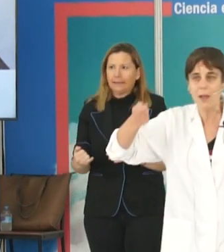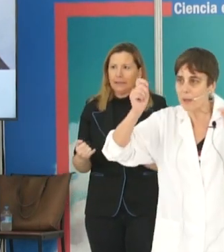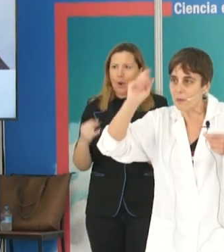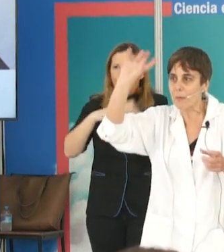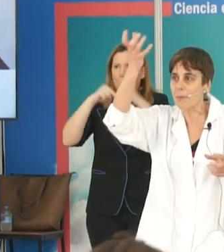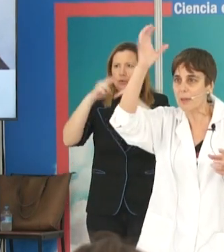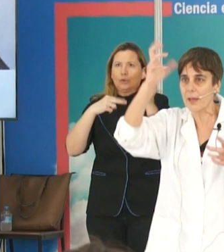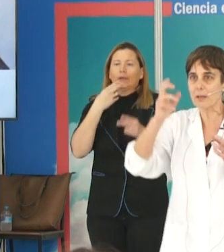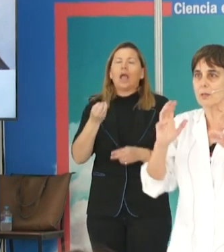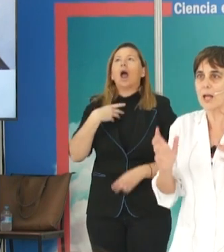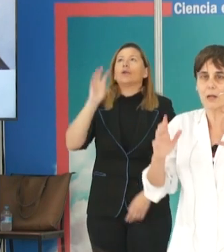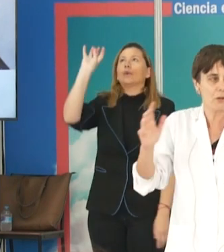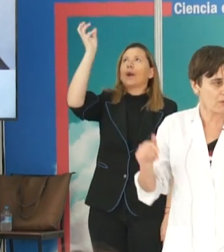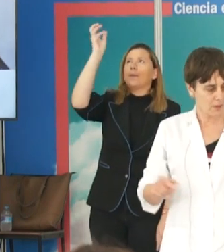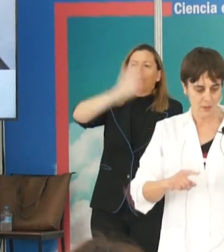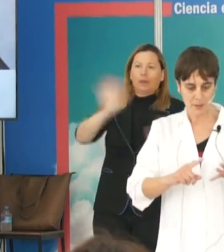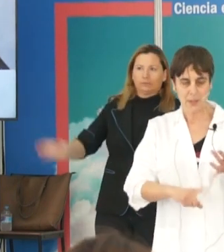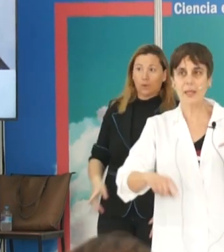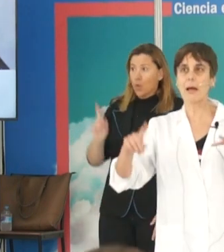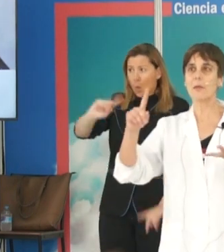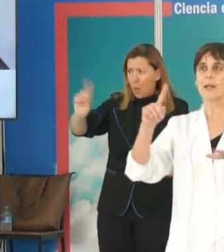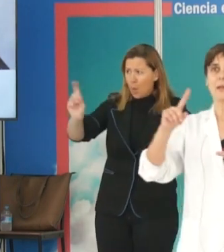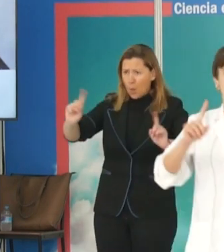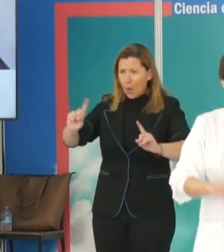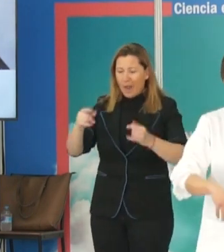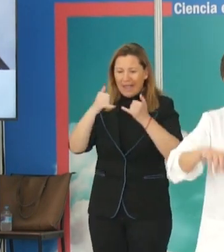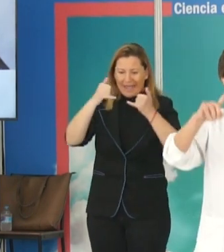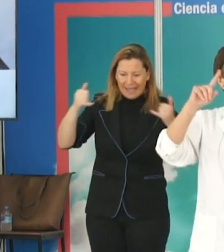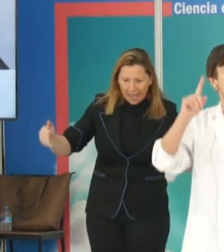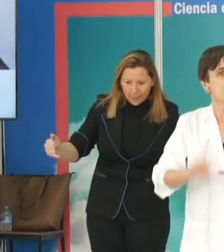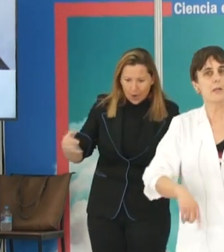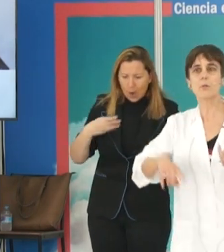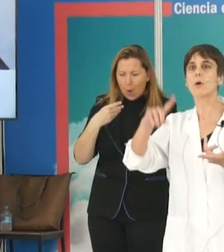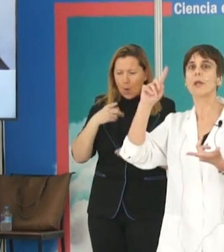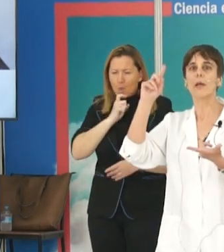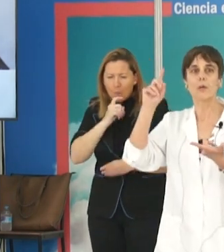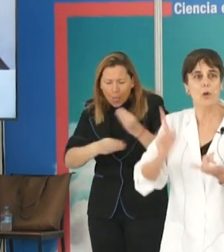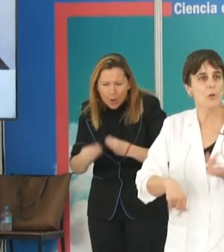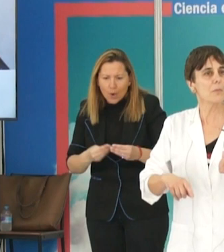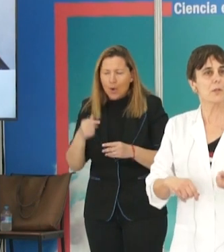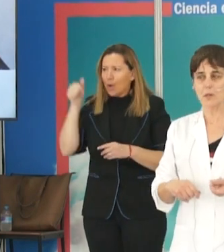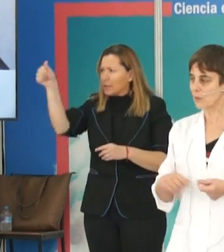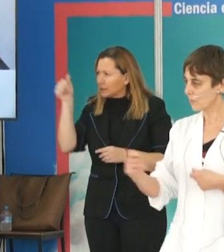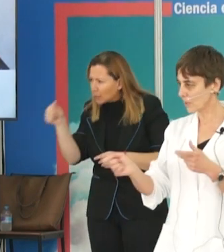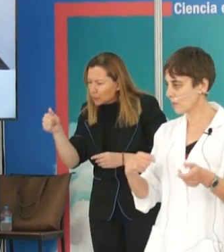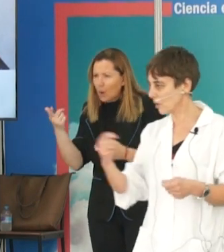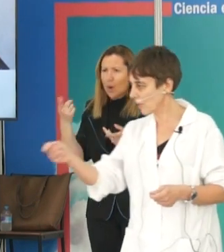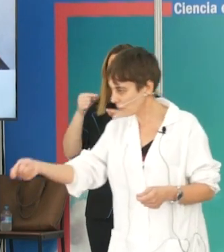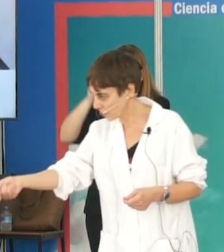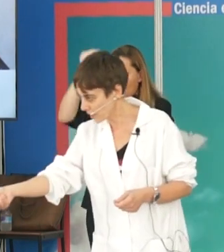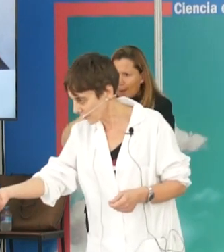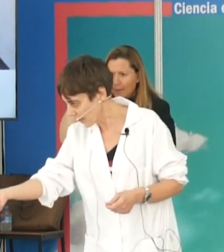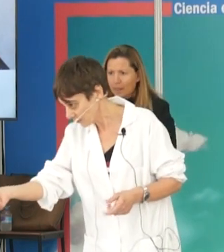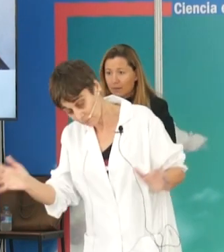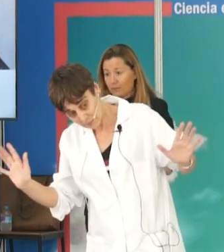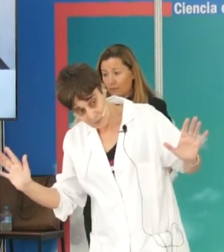es solo, le pongo una bombilla, es total, no. ¿Qué cable? ¿Cómo va? ¿Qué interruptores? ¿Cómo lo mido? Porque señora, la